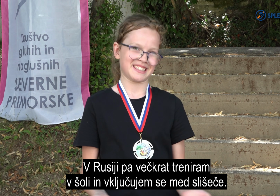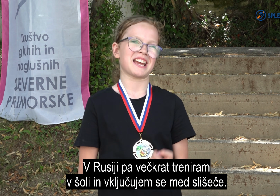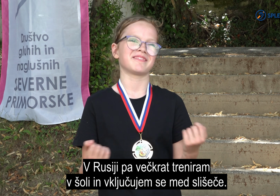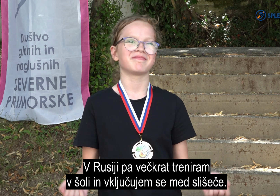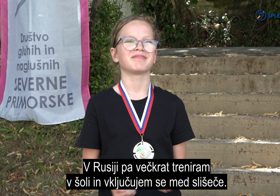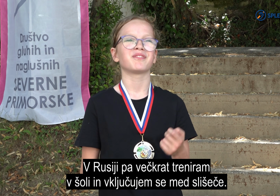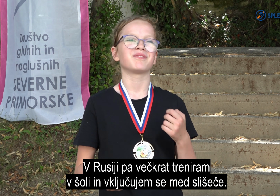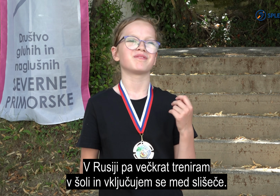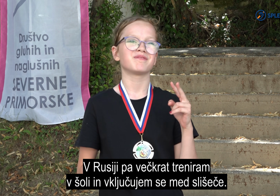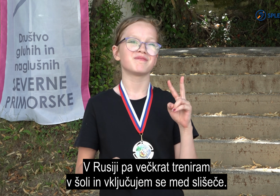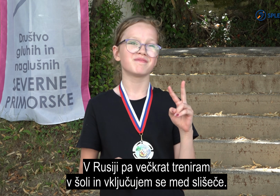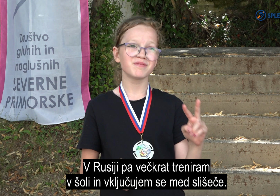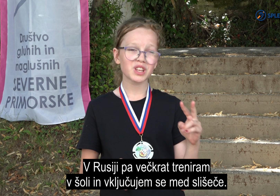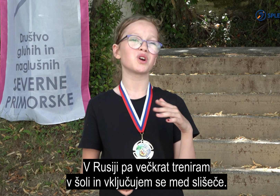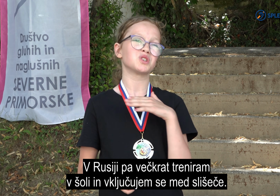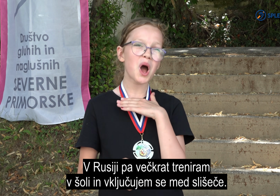med slišeče.